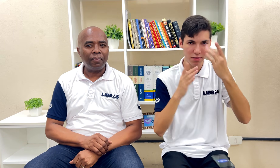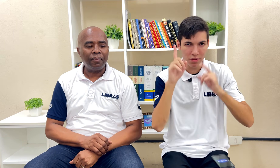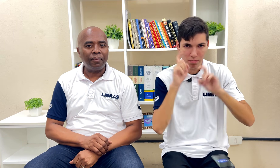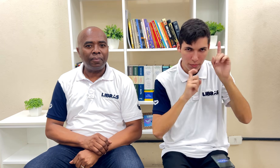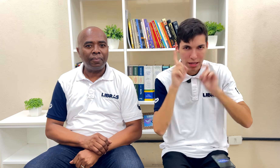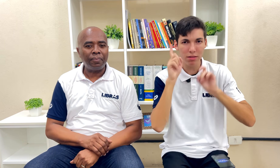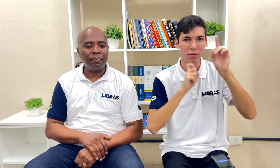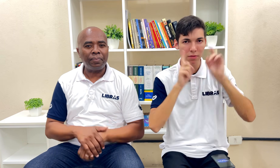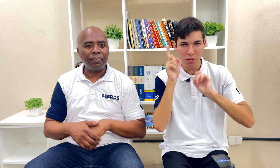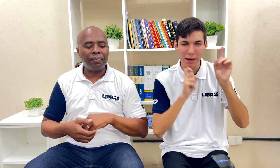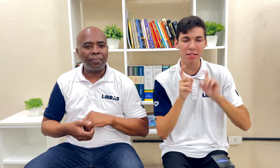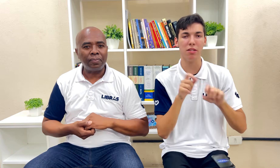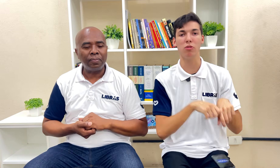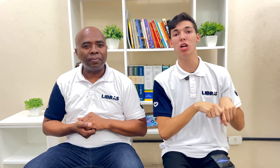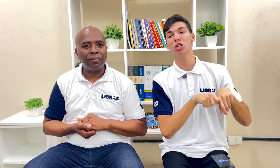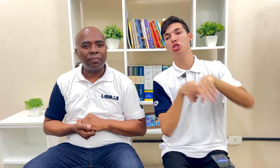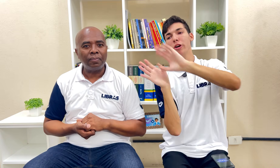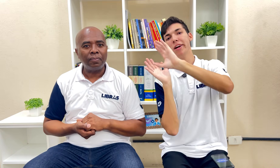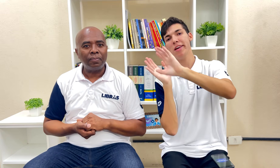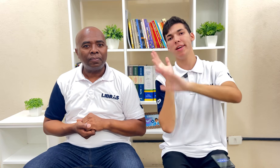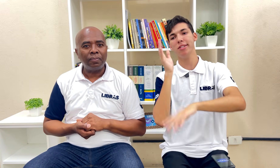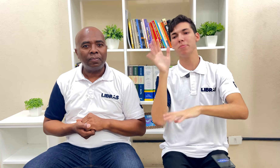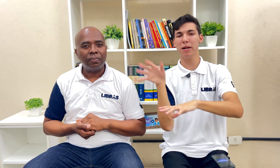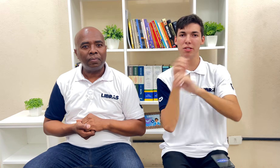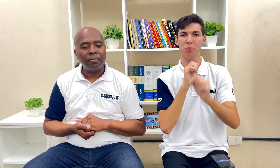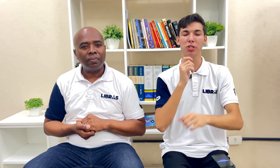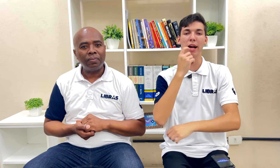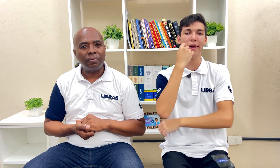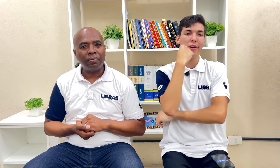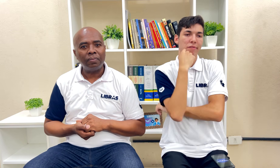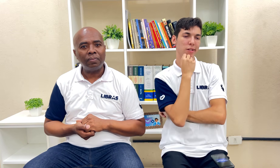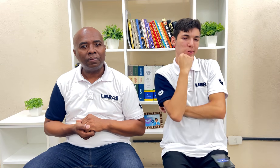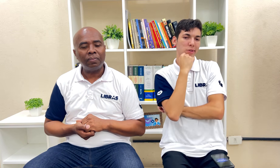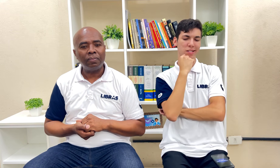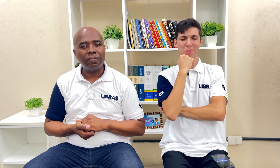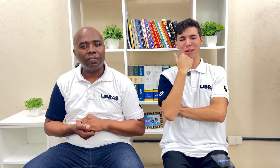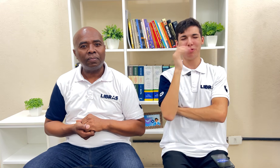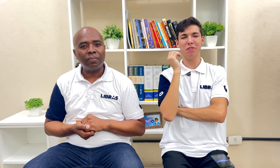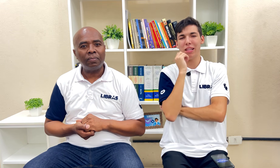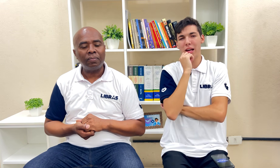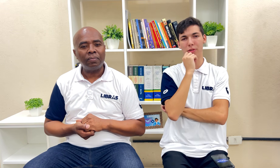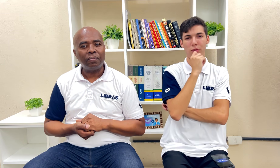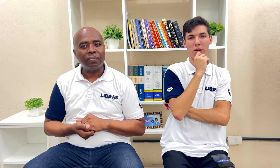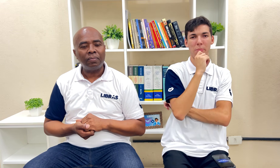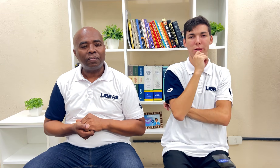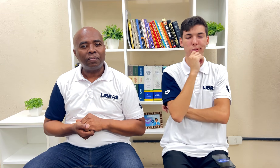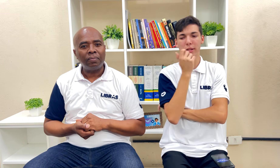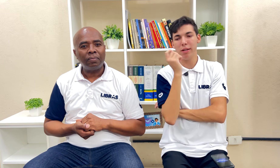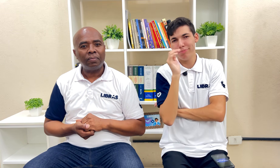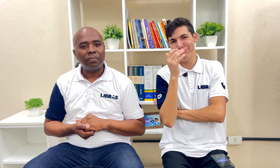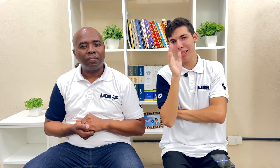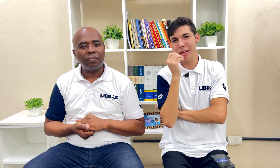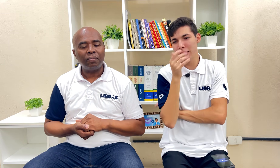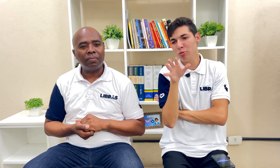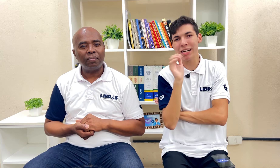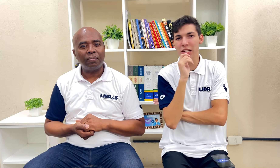mais expressivo. Joga a rede, antes de puxar, faz uma coisa assim, Pedro duvidando, coloca Pedro... Ele não acredita